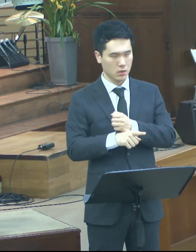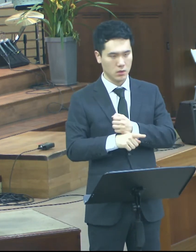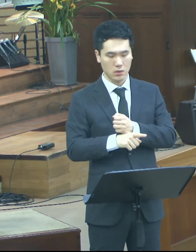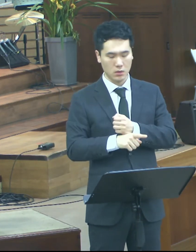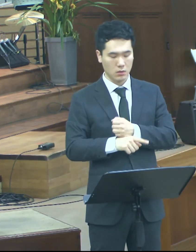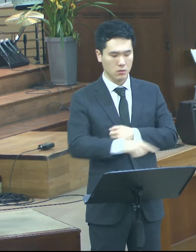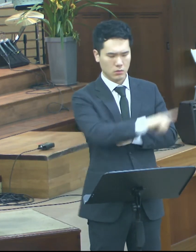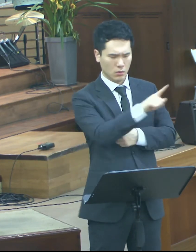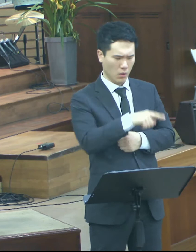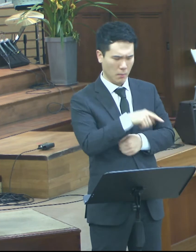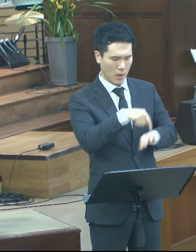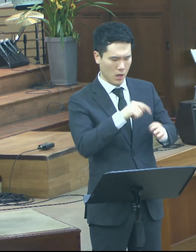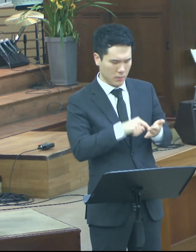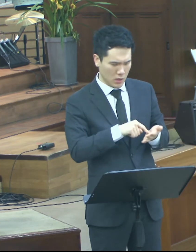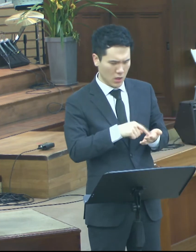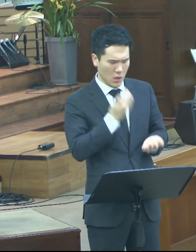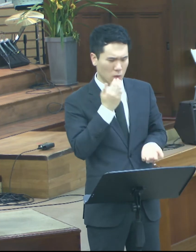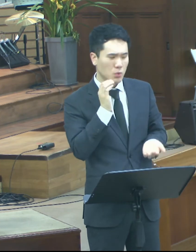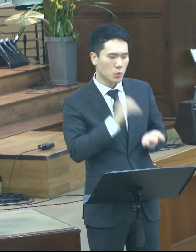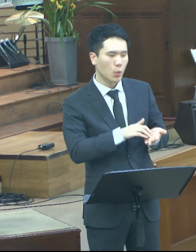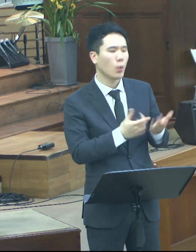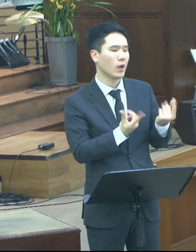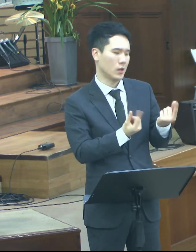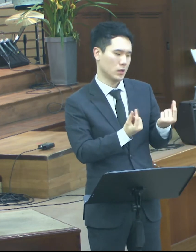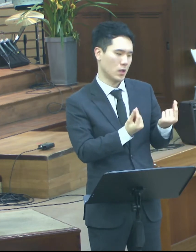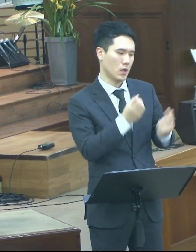마음이 돌이냐. 이제 이렇게 예수님이 말씀하신 거예요.